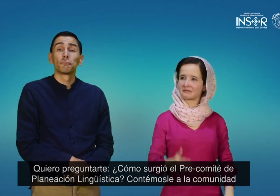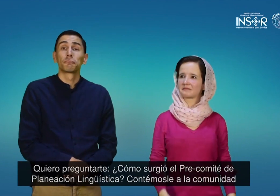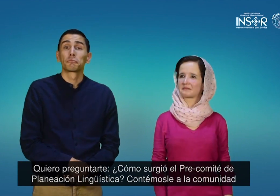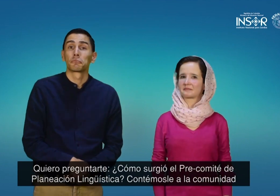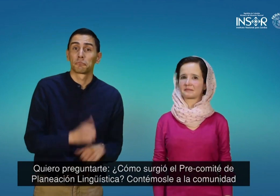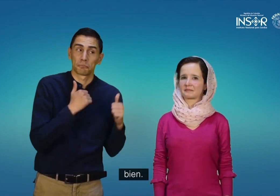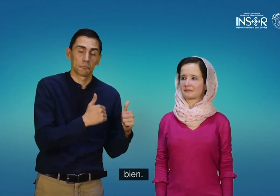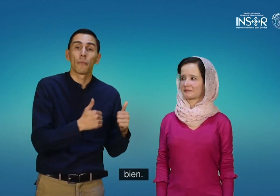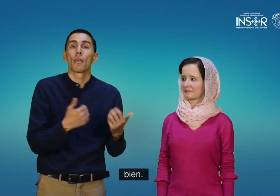Bien.